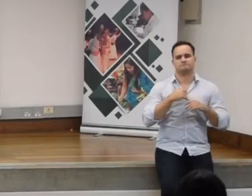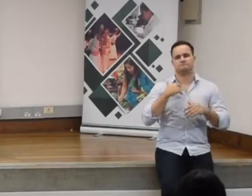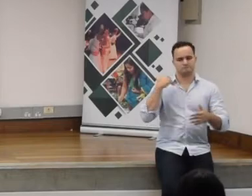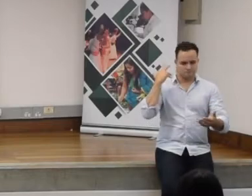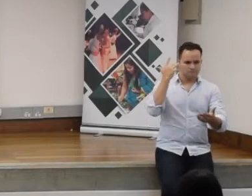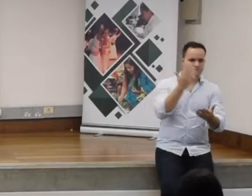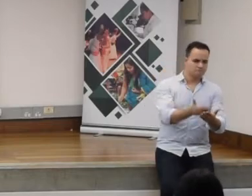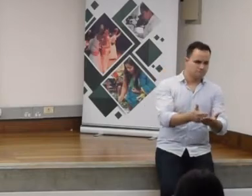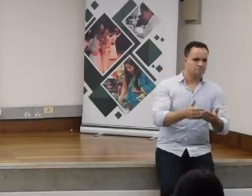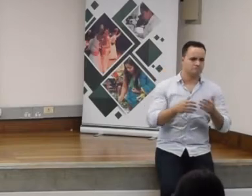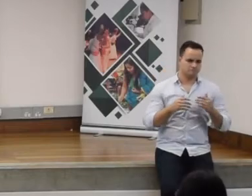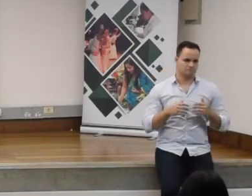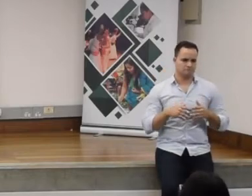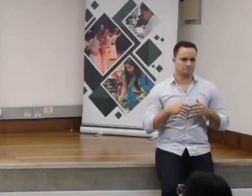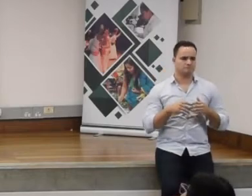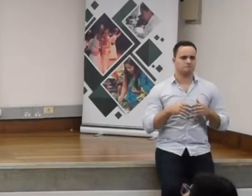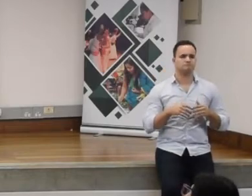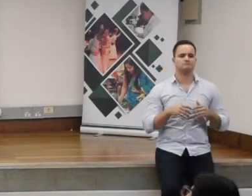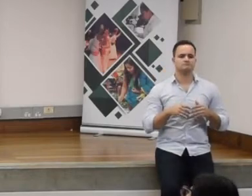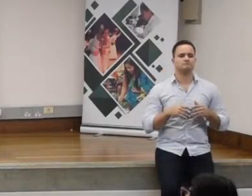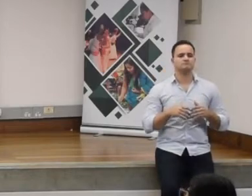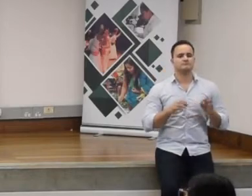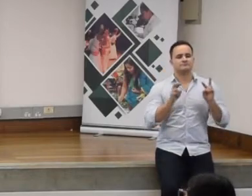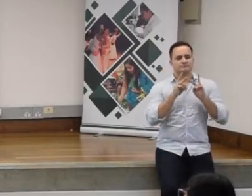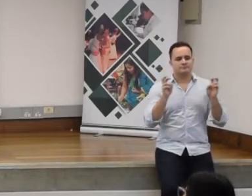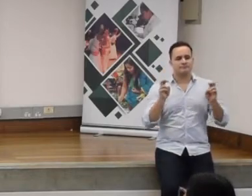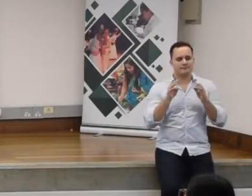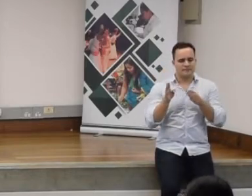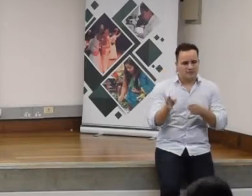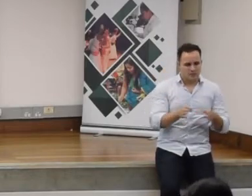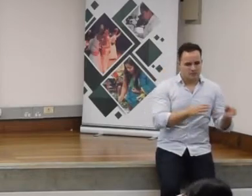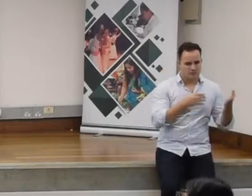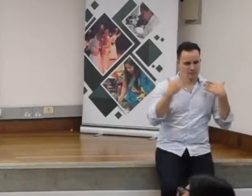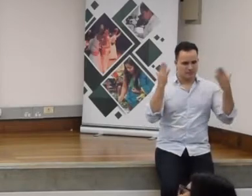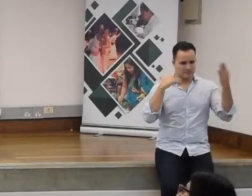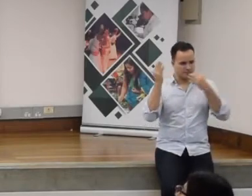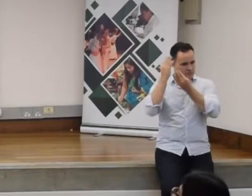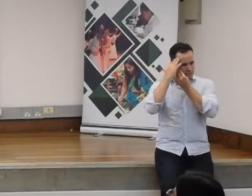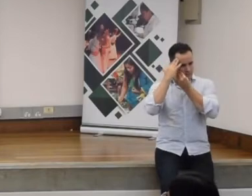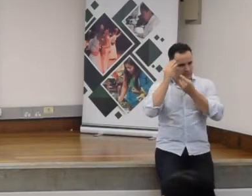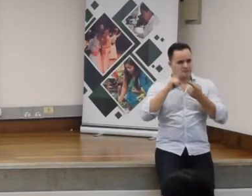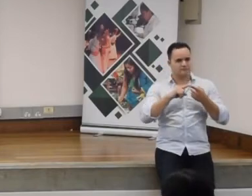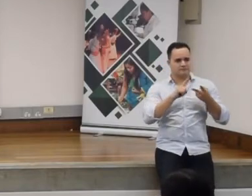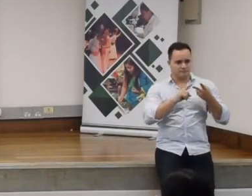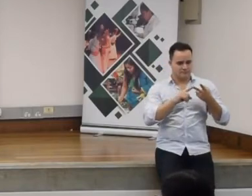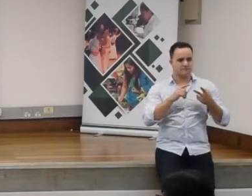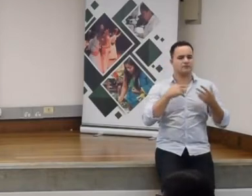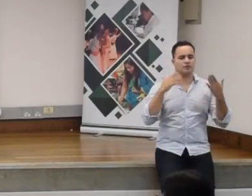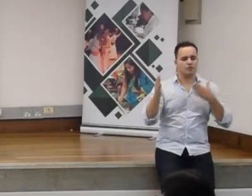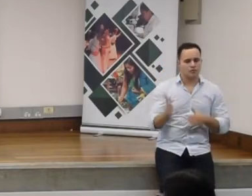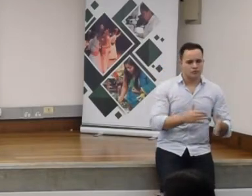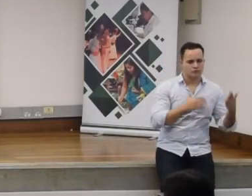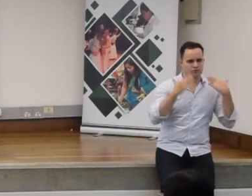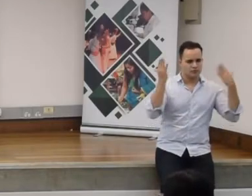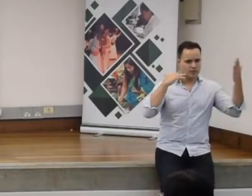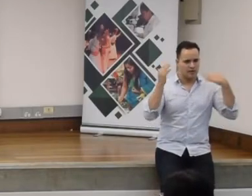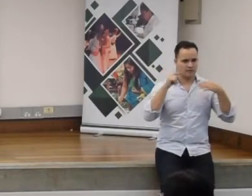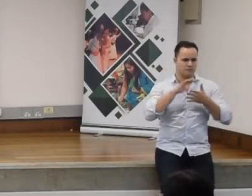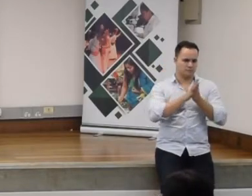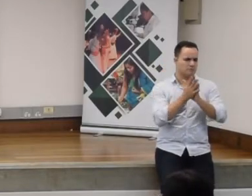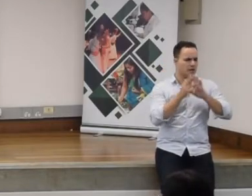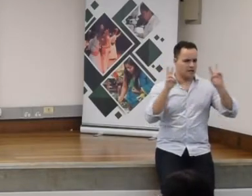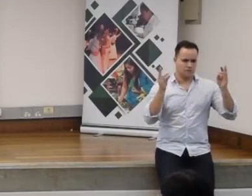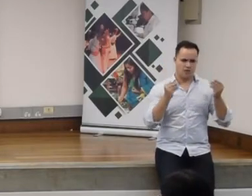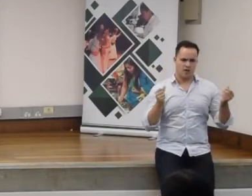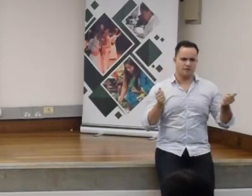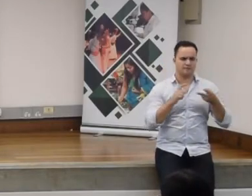universidad, con novedades pues mensurables, como el curso de Saberes Campesinos, el curso de Ruralidades y Construcción de Paz,